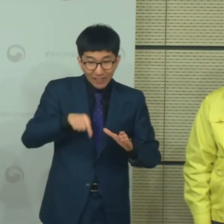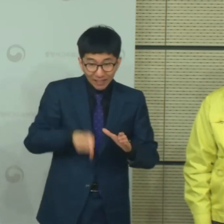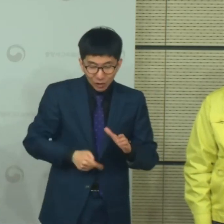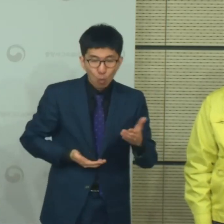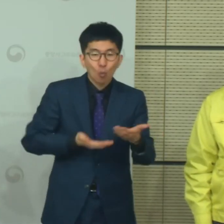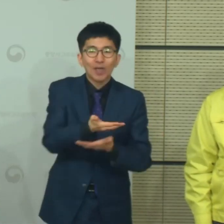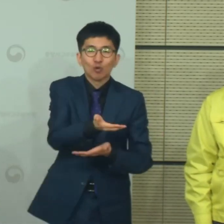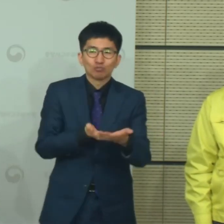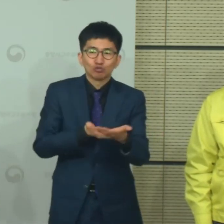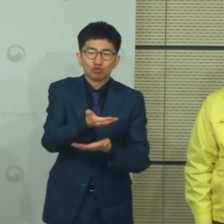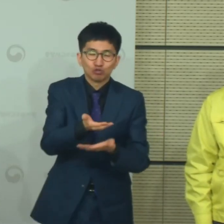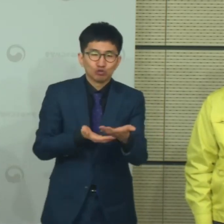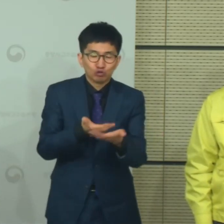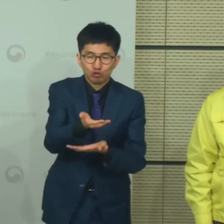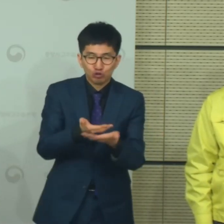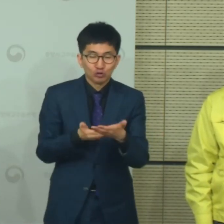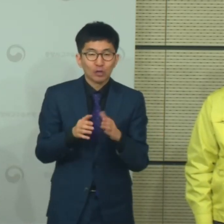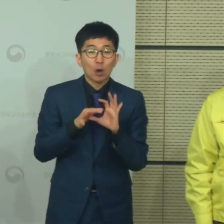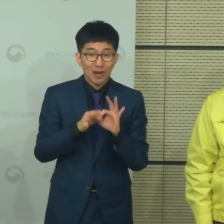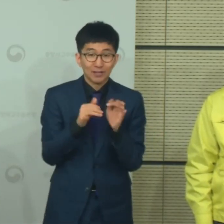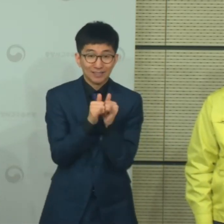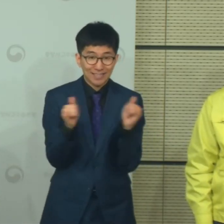외교부 주관으로 저희